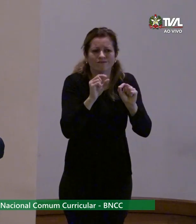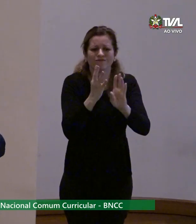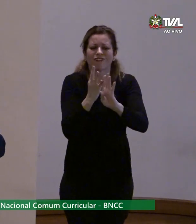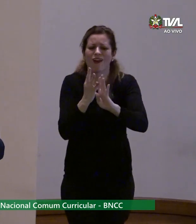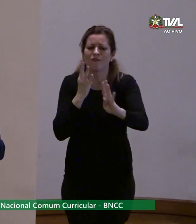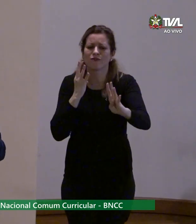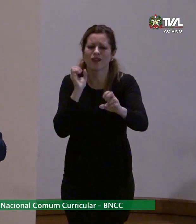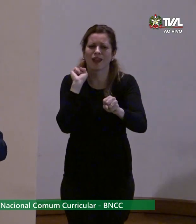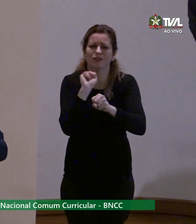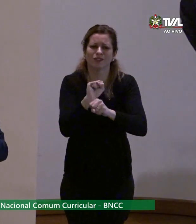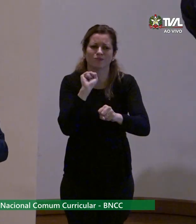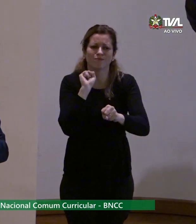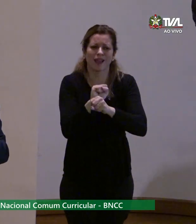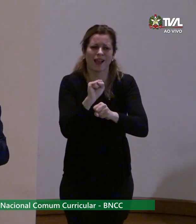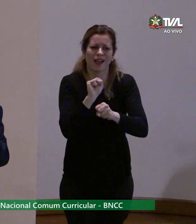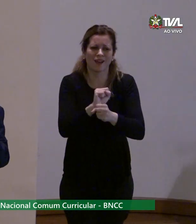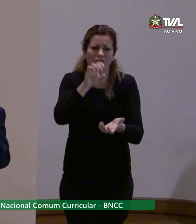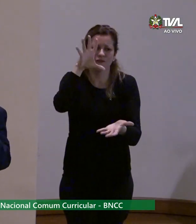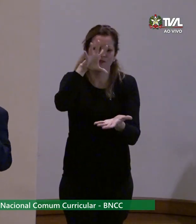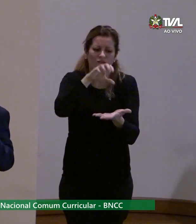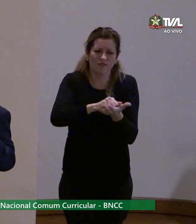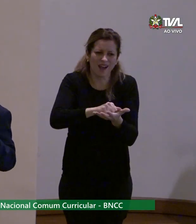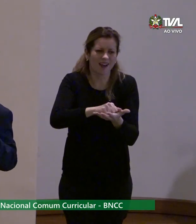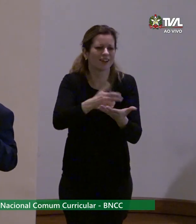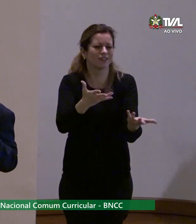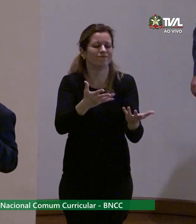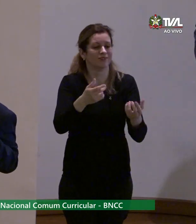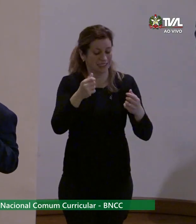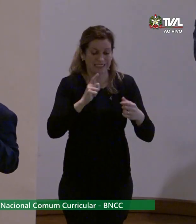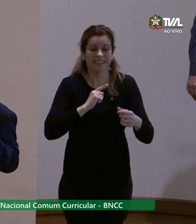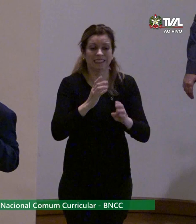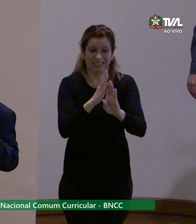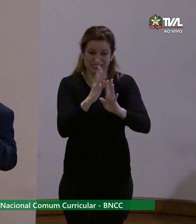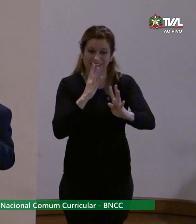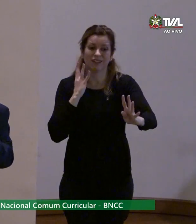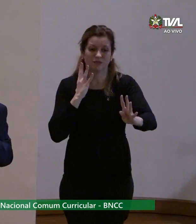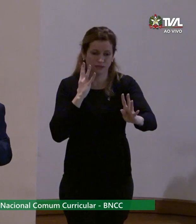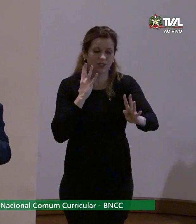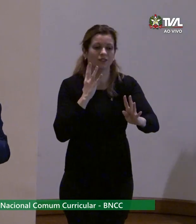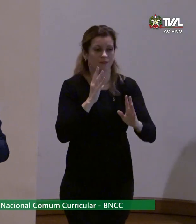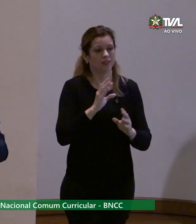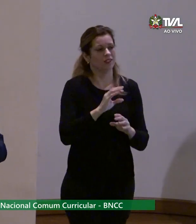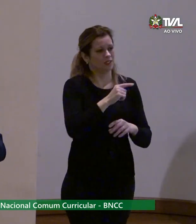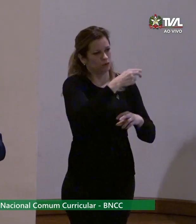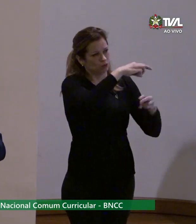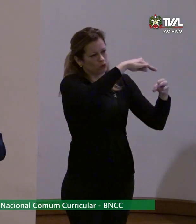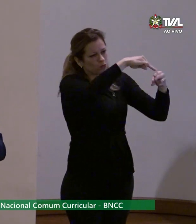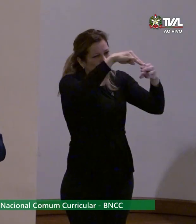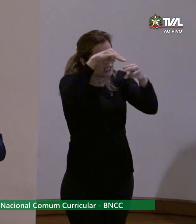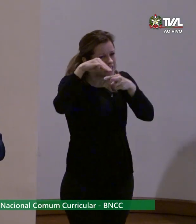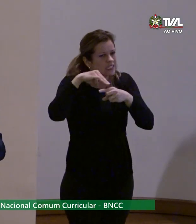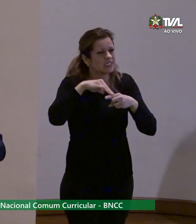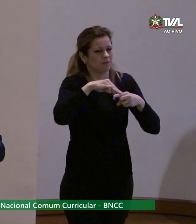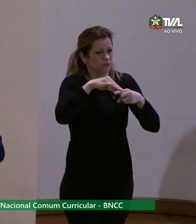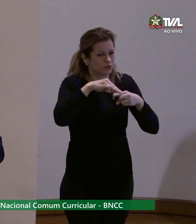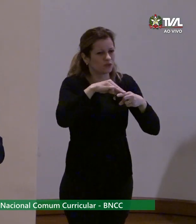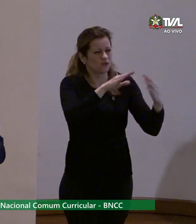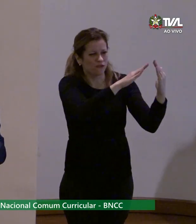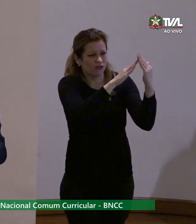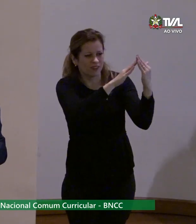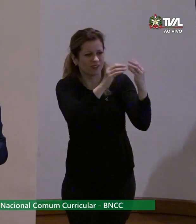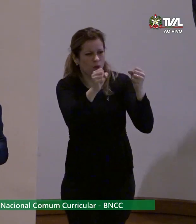vencer a fila a fila que é gigante em todos os nossos municípios vizinhos aqui mas em